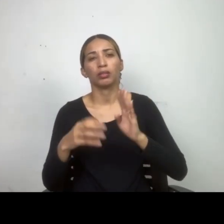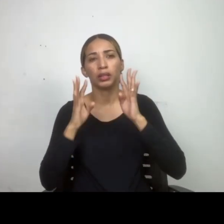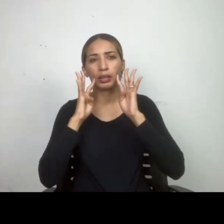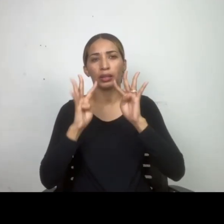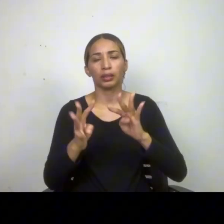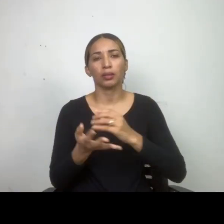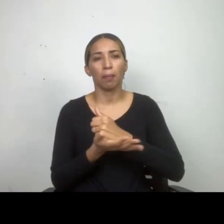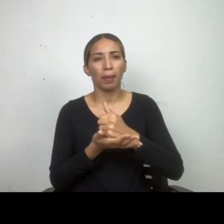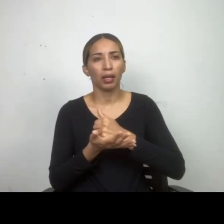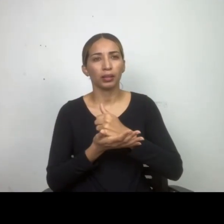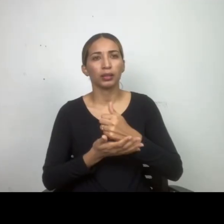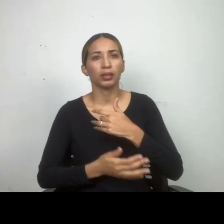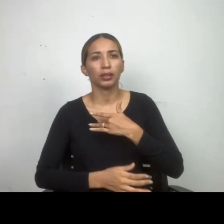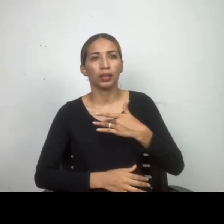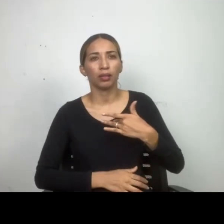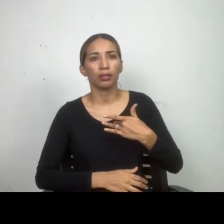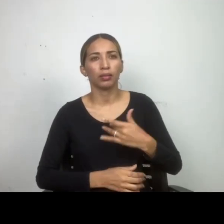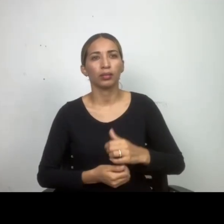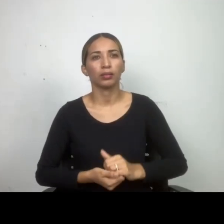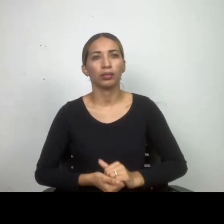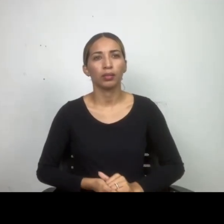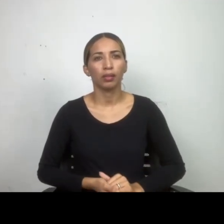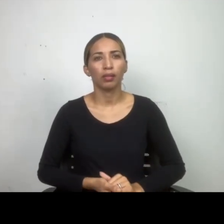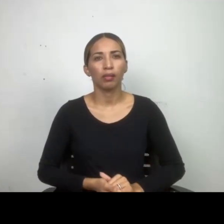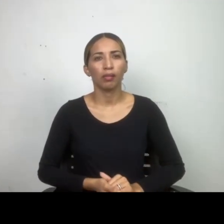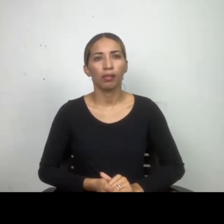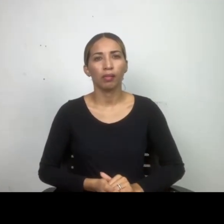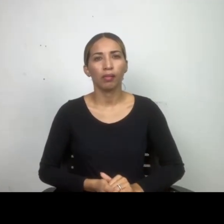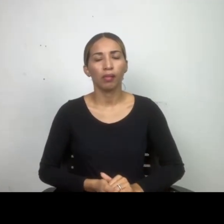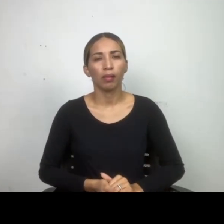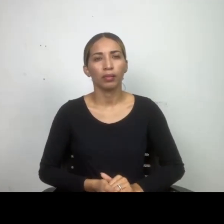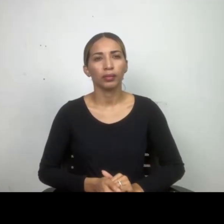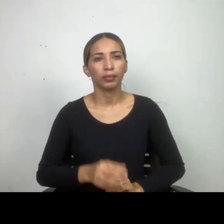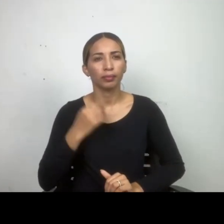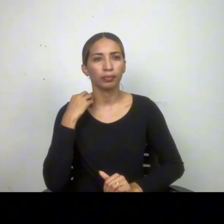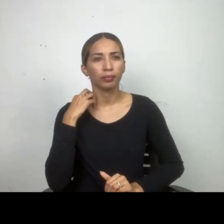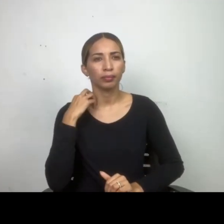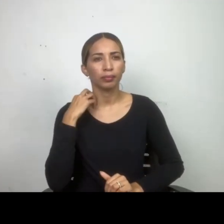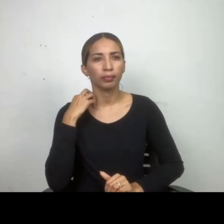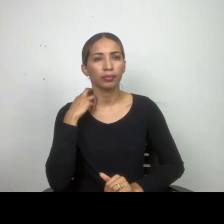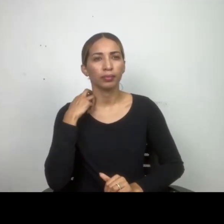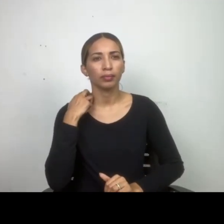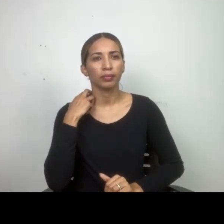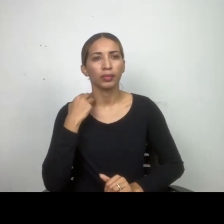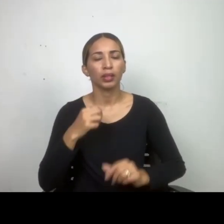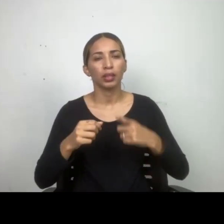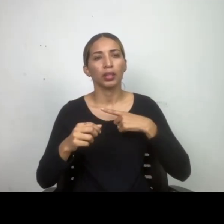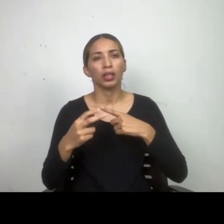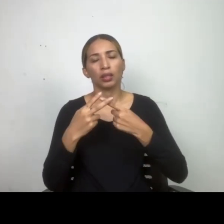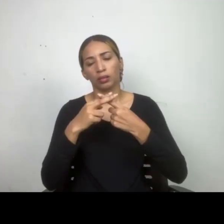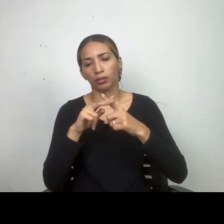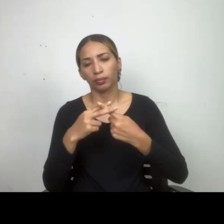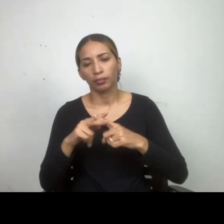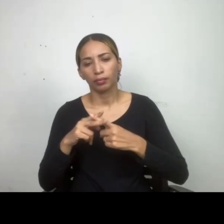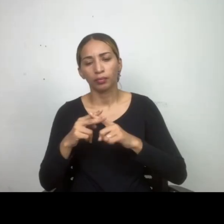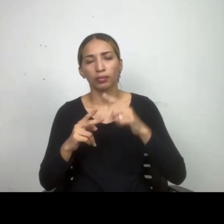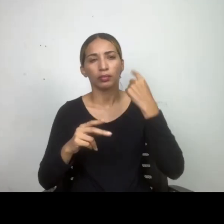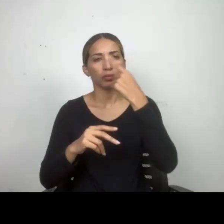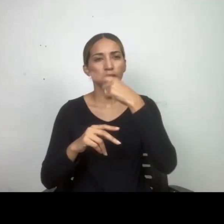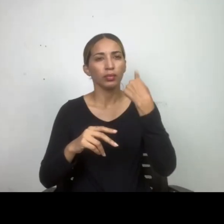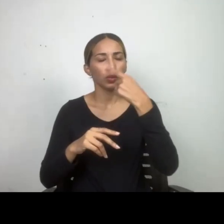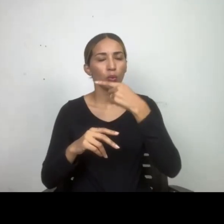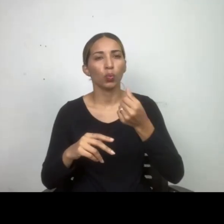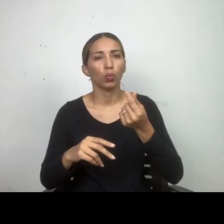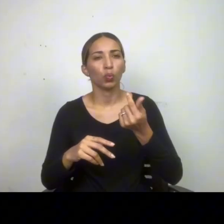psiquiátrico, possibilitou o amplo financiamento das comunidades terapêuticas, conceder um reajuste referente ao valor das diárias,